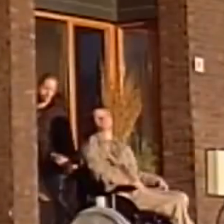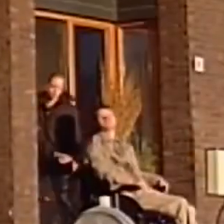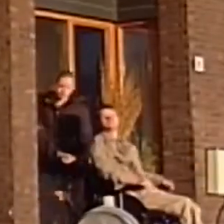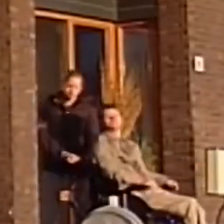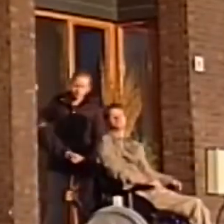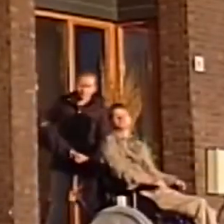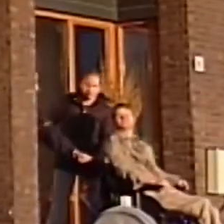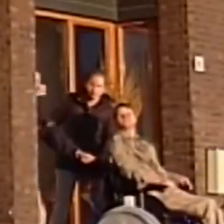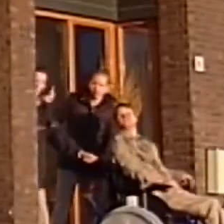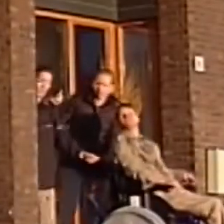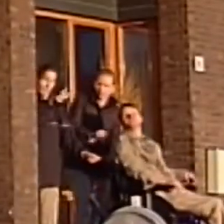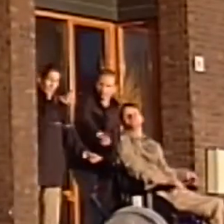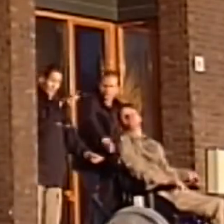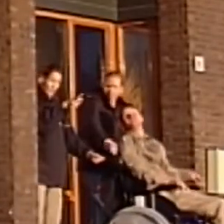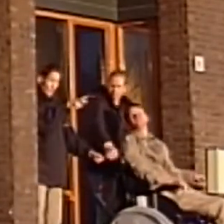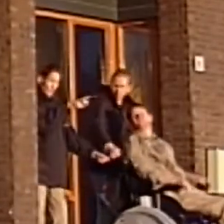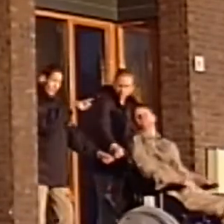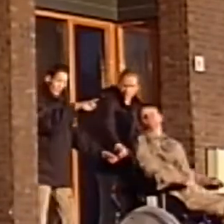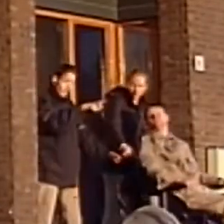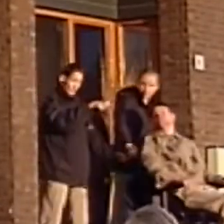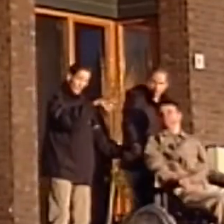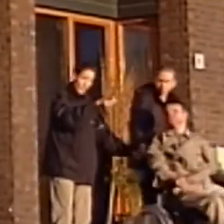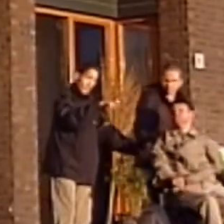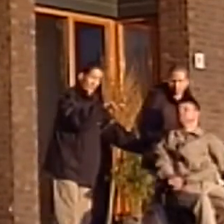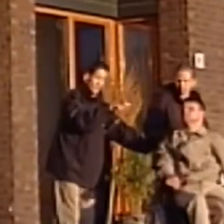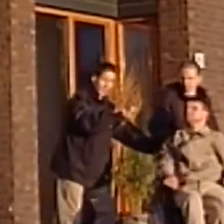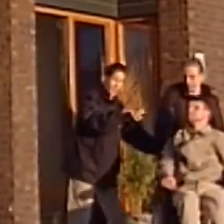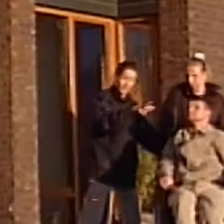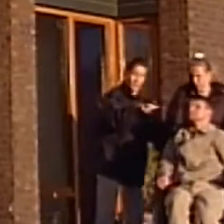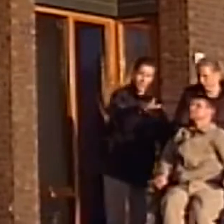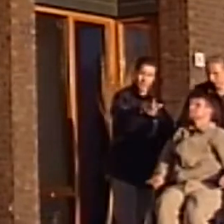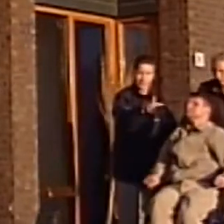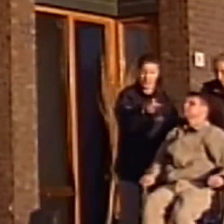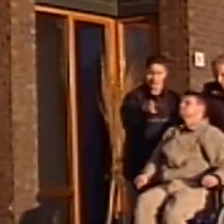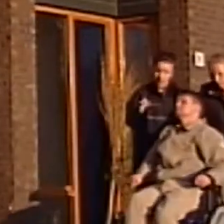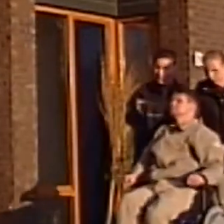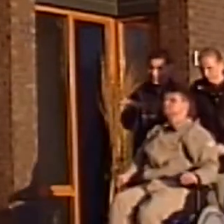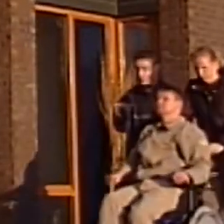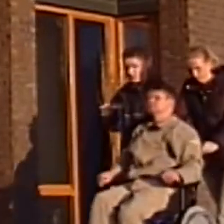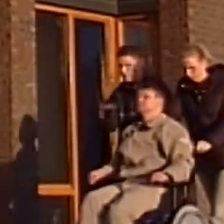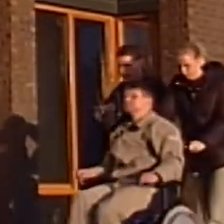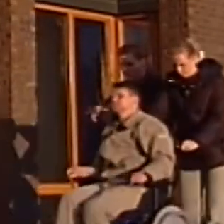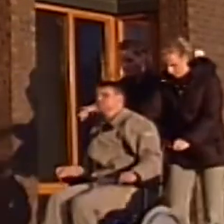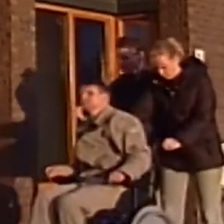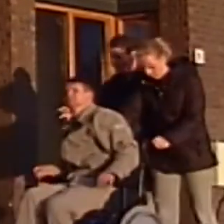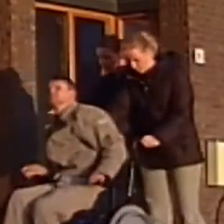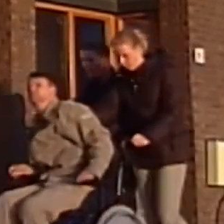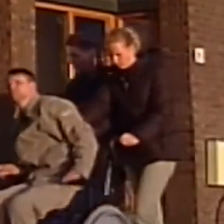Albert is de enige van de 8 mensen in de groep die naar aparte dagbesteding gaat. Hij ging er al naartoe voordat hij bij ons